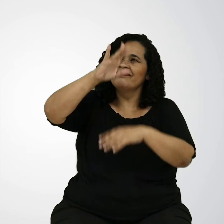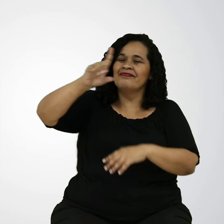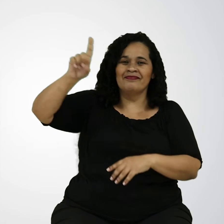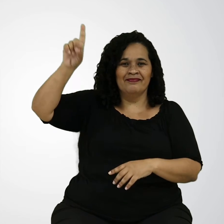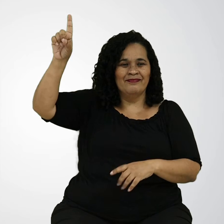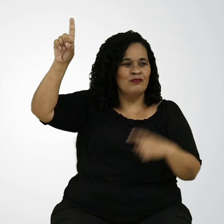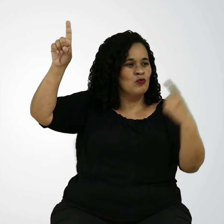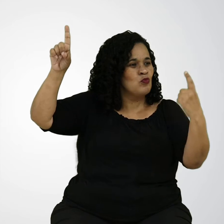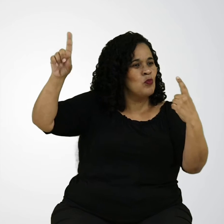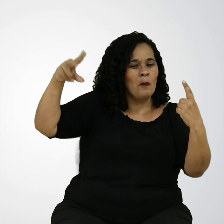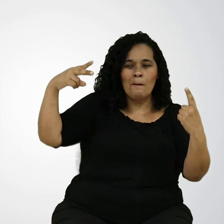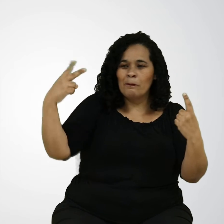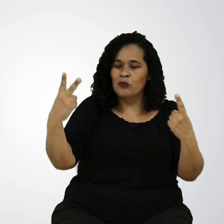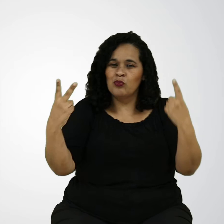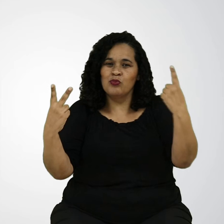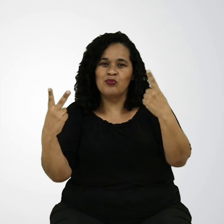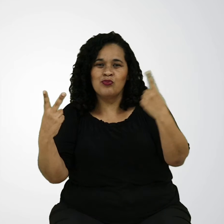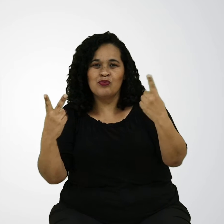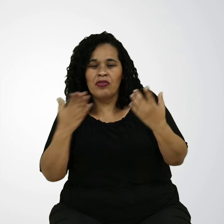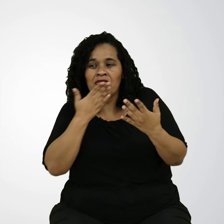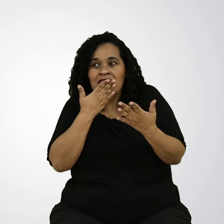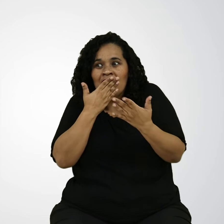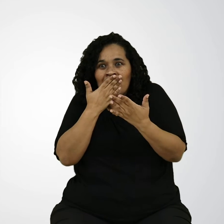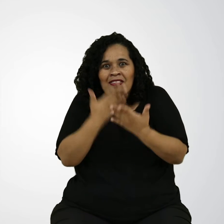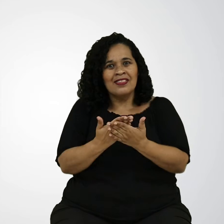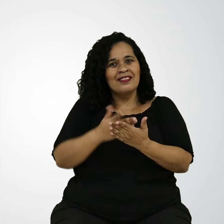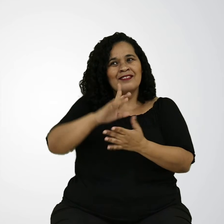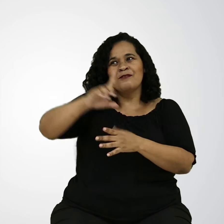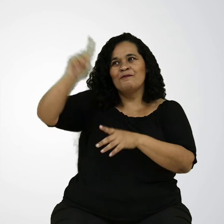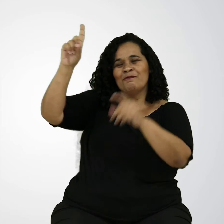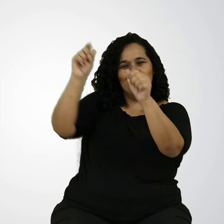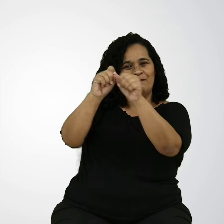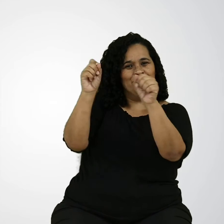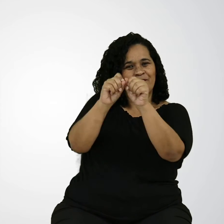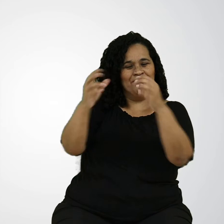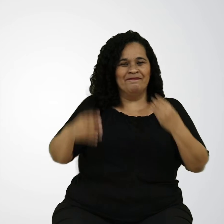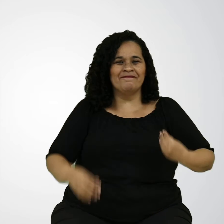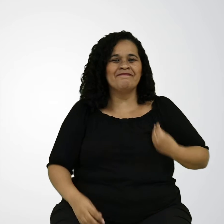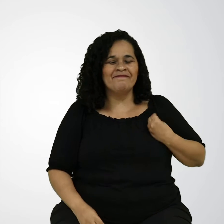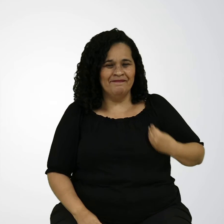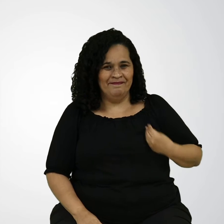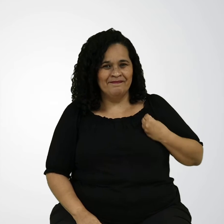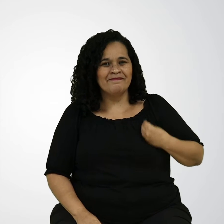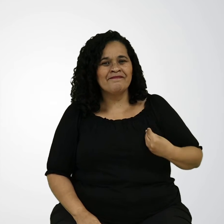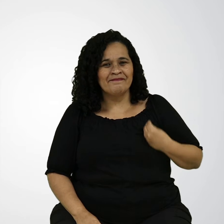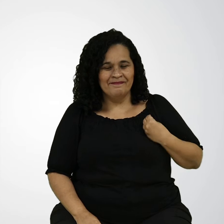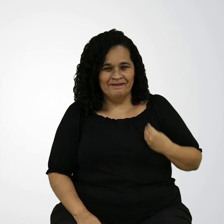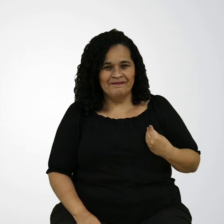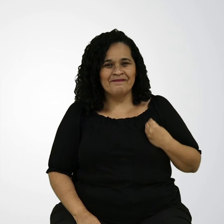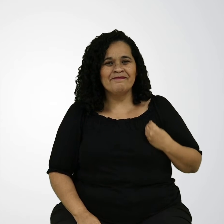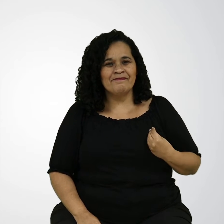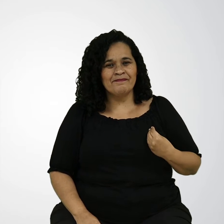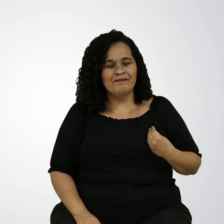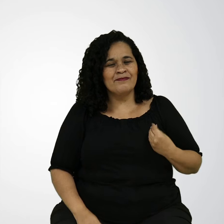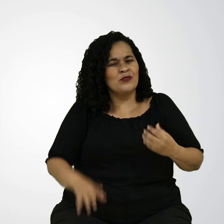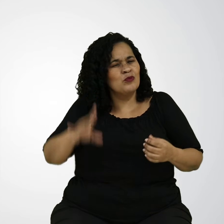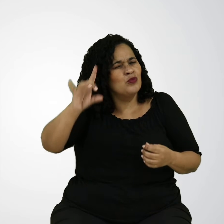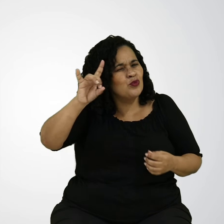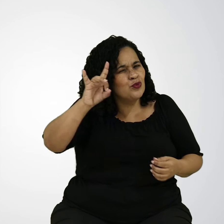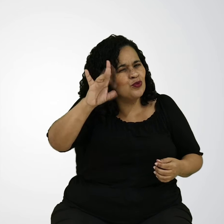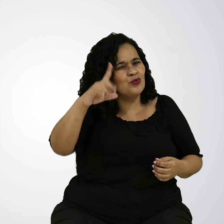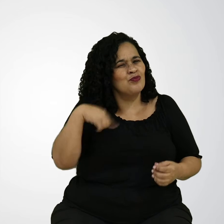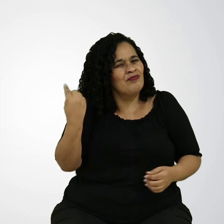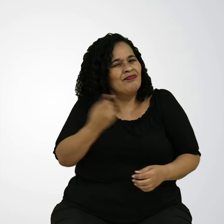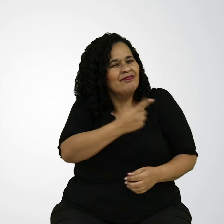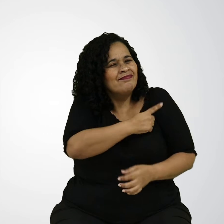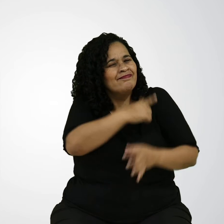ver surpreso o que Deus já fez. Deus, de fato, faz coisas extraordinárias para nós. Basta prestar um pouquinho